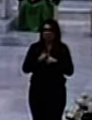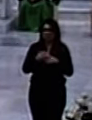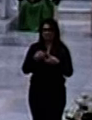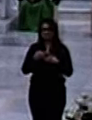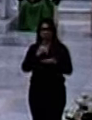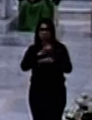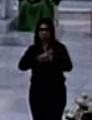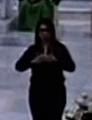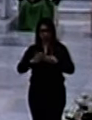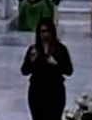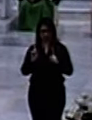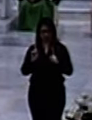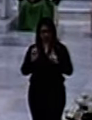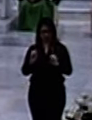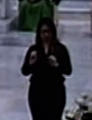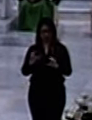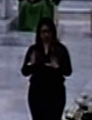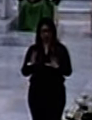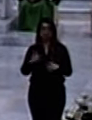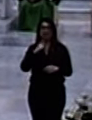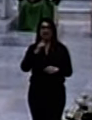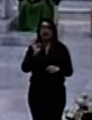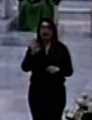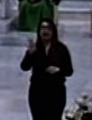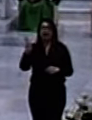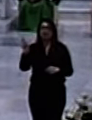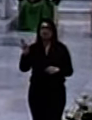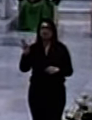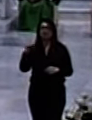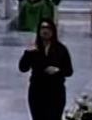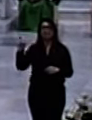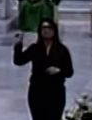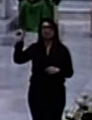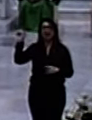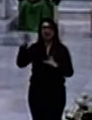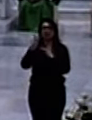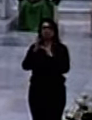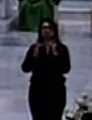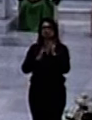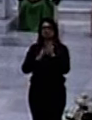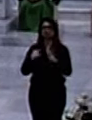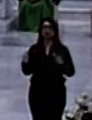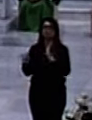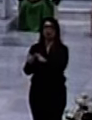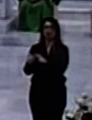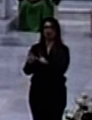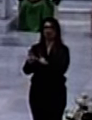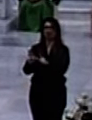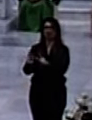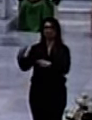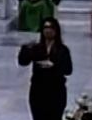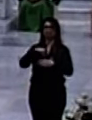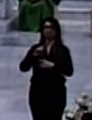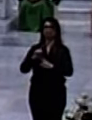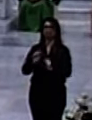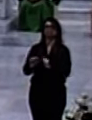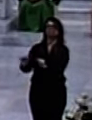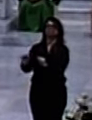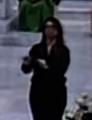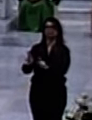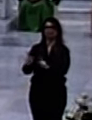parlare, ci viene detto che a volte noi la parola del Signore la blocchiamo, siamo noi che